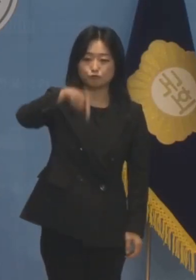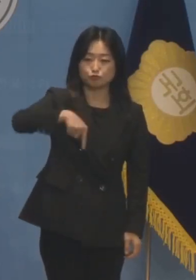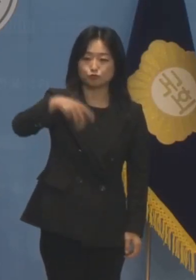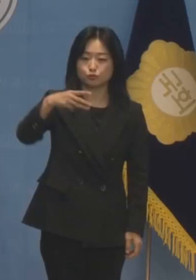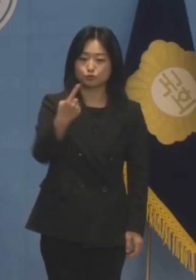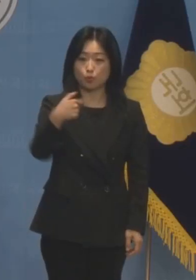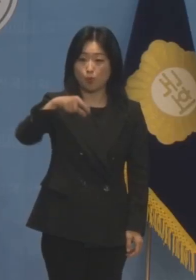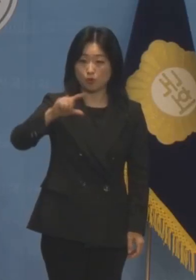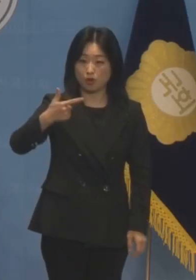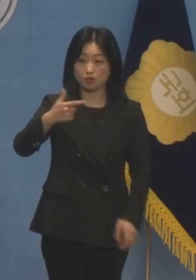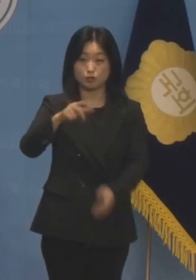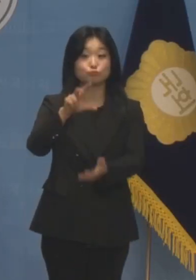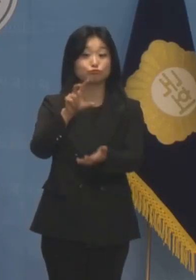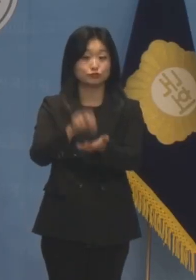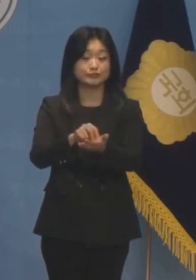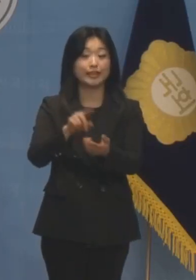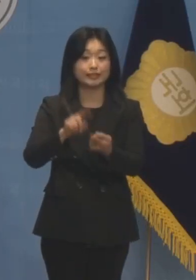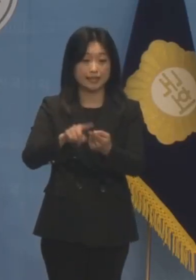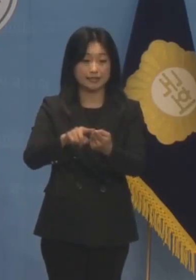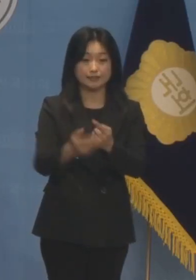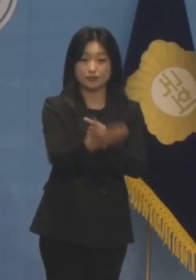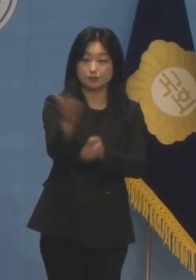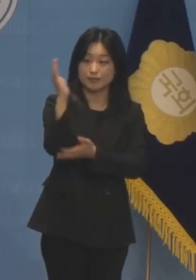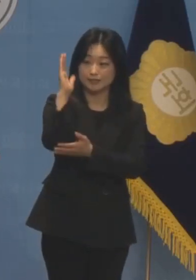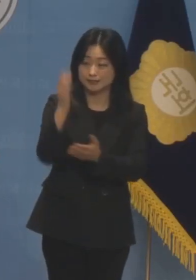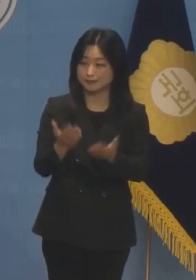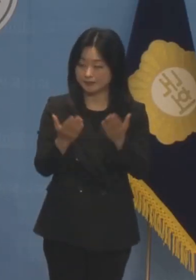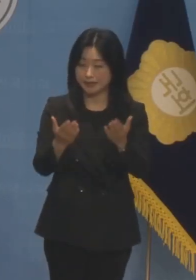좀 하려고 기자회견장에 섰습니다.